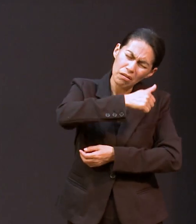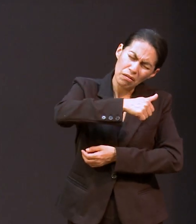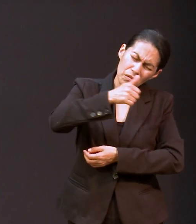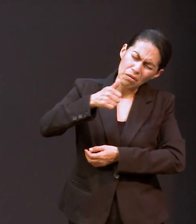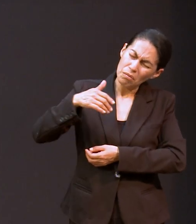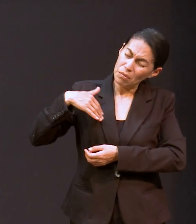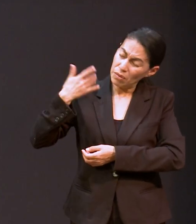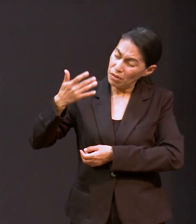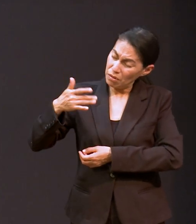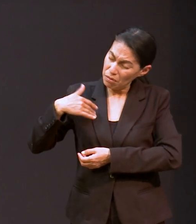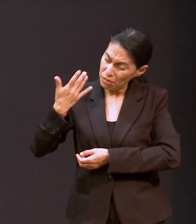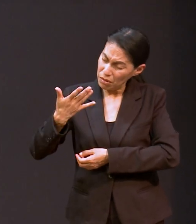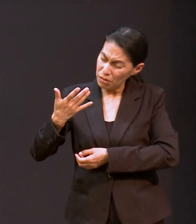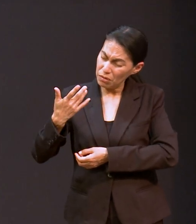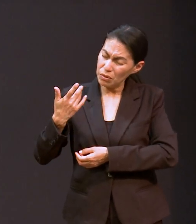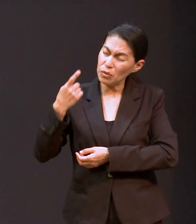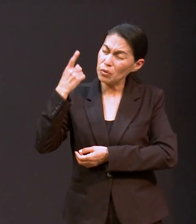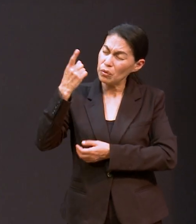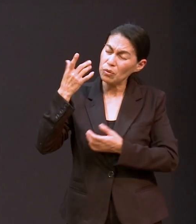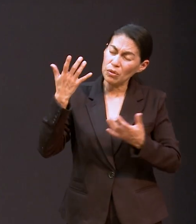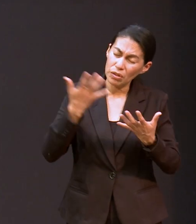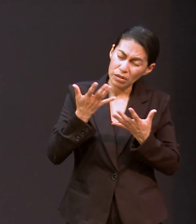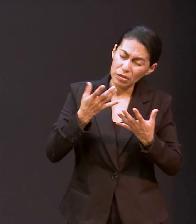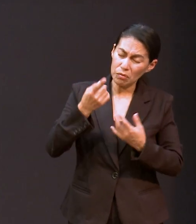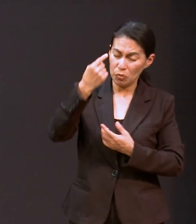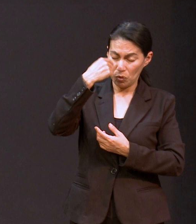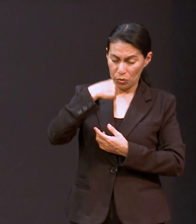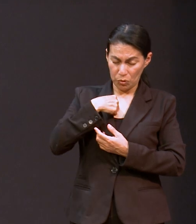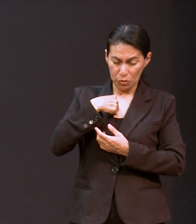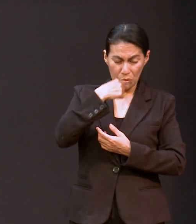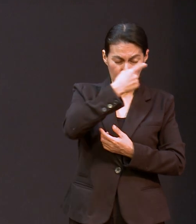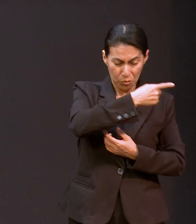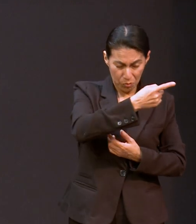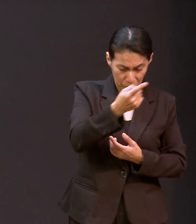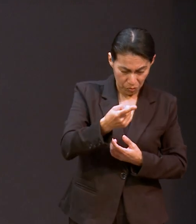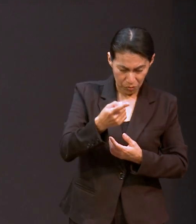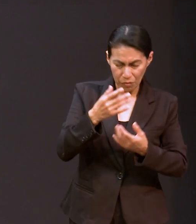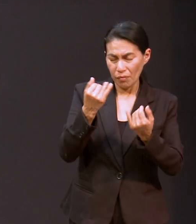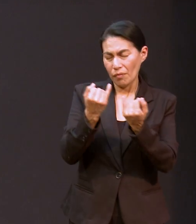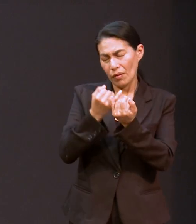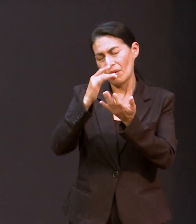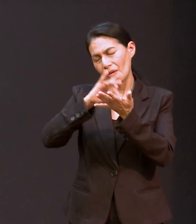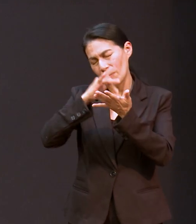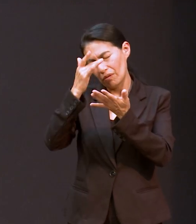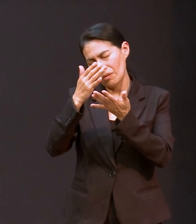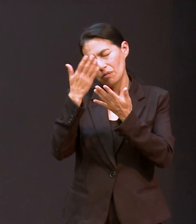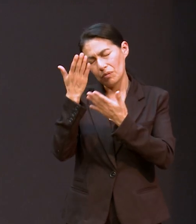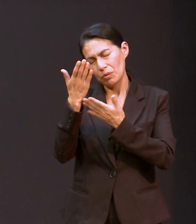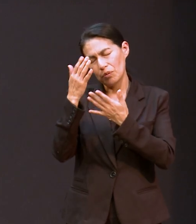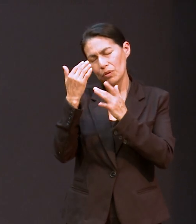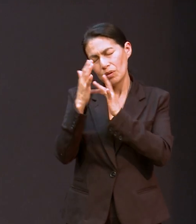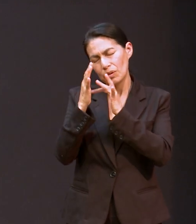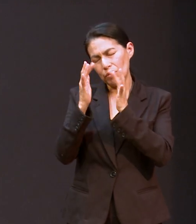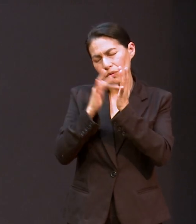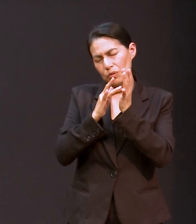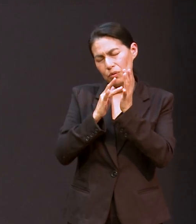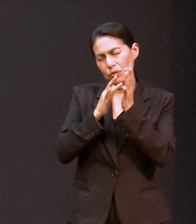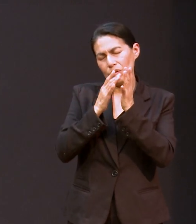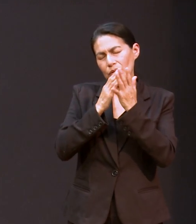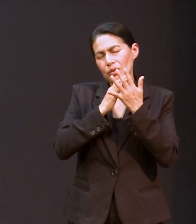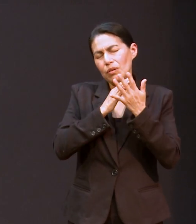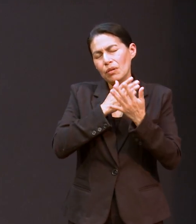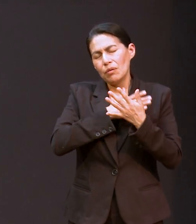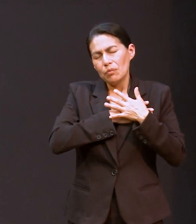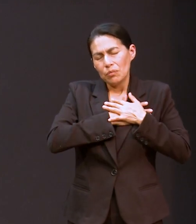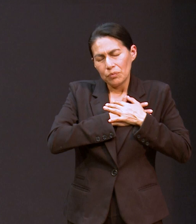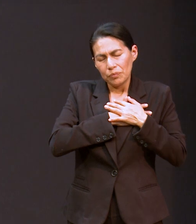Gracias padre por cada una de los milagros que ya sabemos que has hecho por nosotros y vas a hacer por nosotros te pedimos esto en el dulce